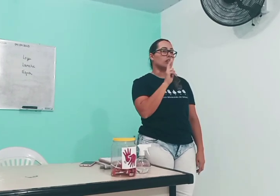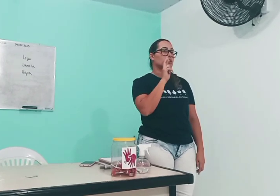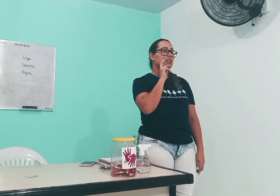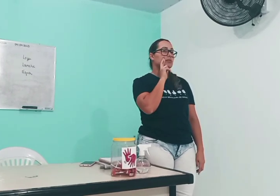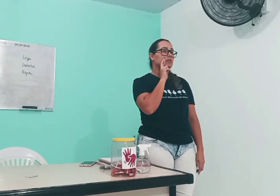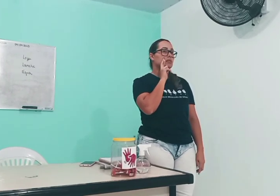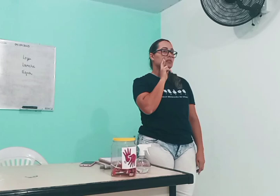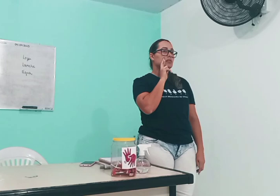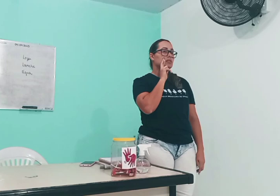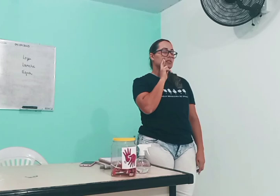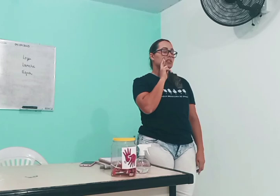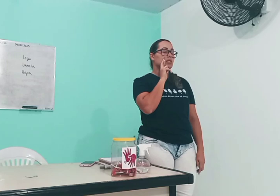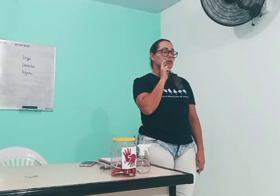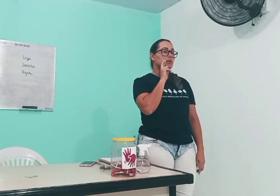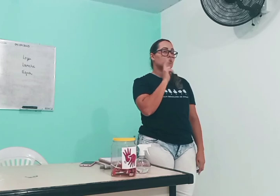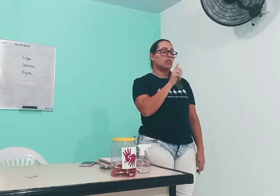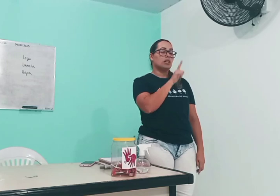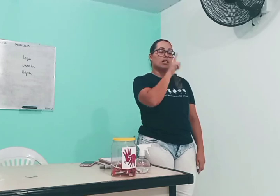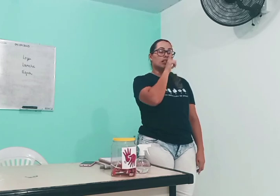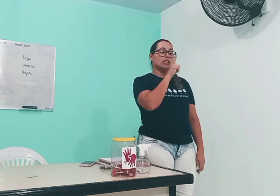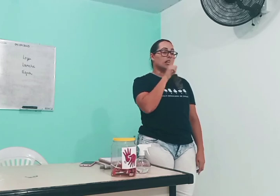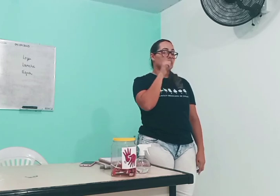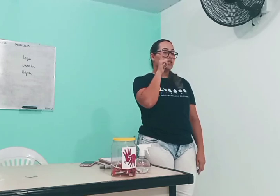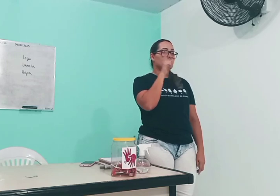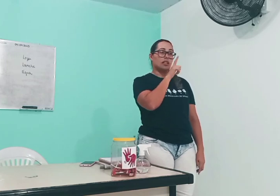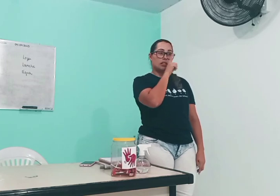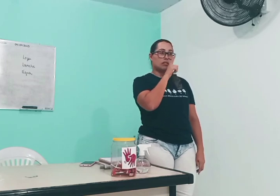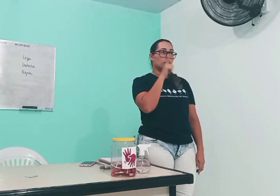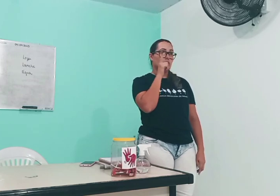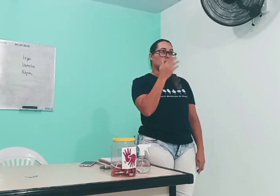Restaurante. Isso. Lanche. Né?